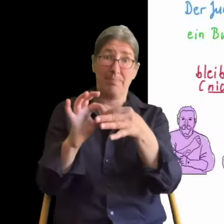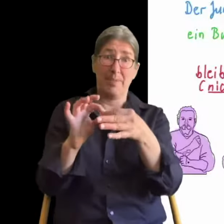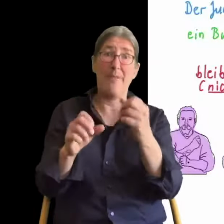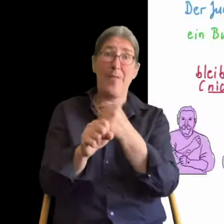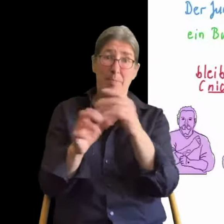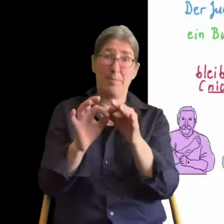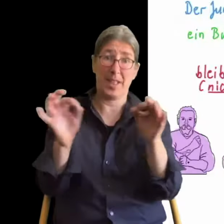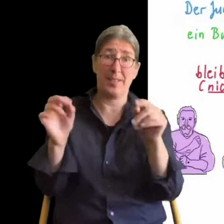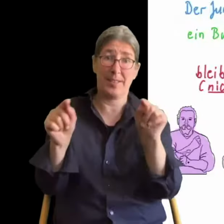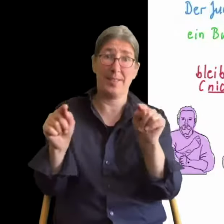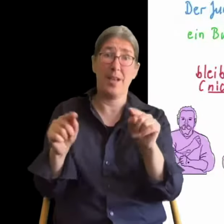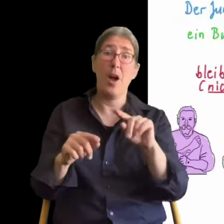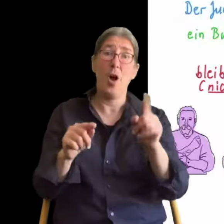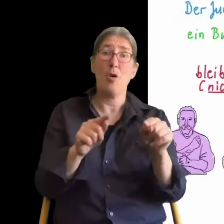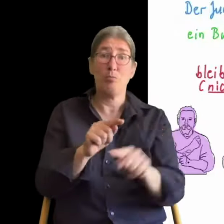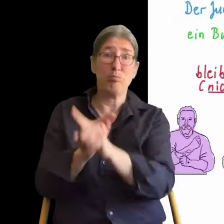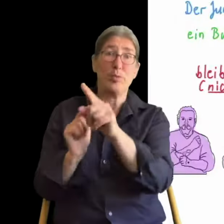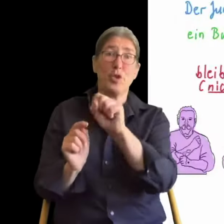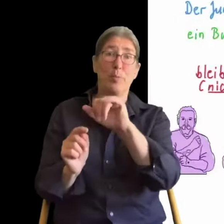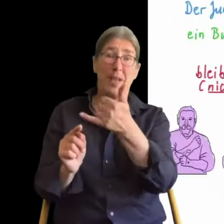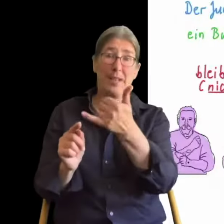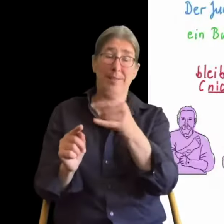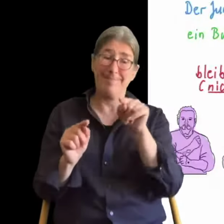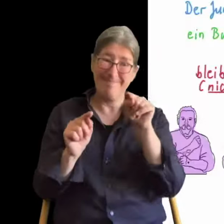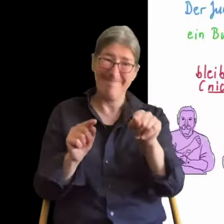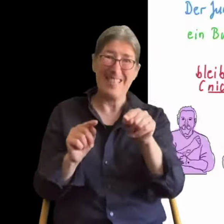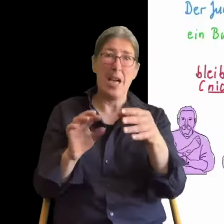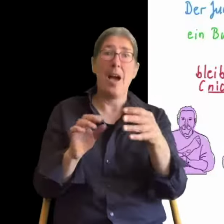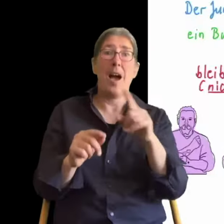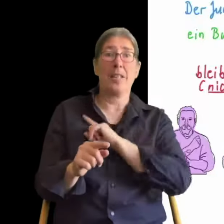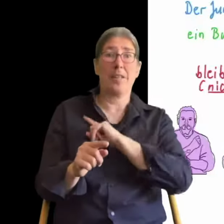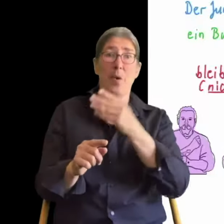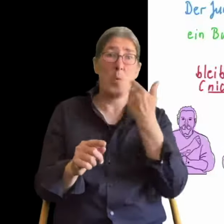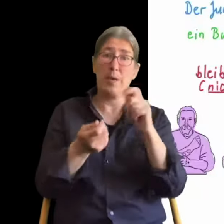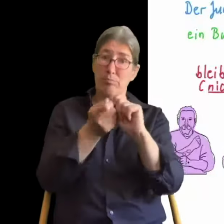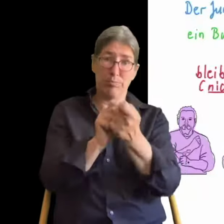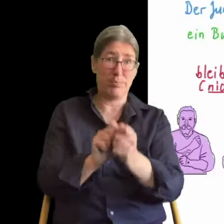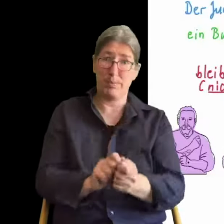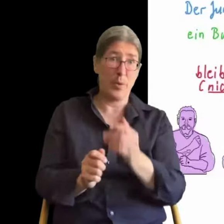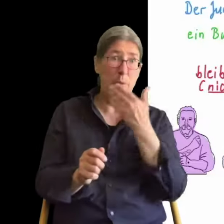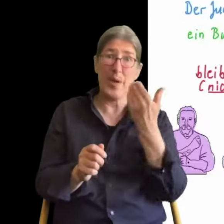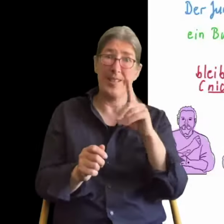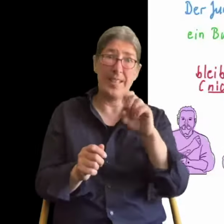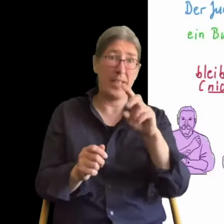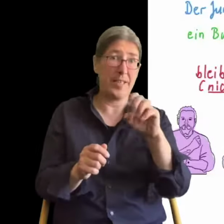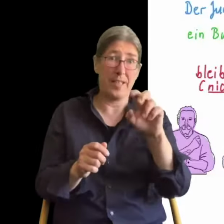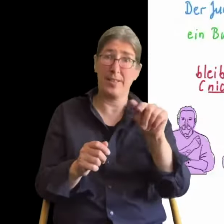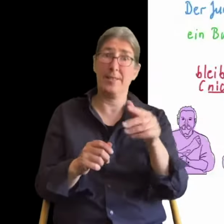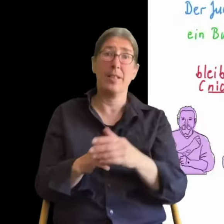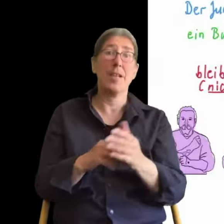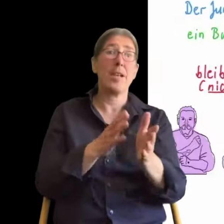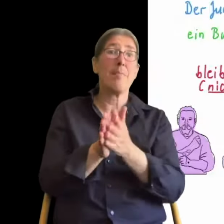Satz und auf das Subjekt. Auch diese Adjektive werden nicht verändert, die werden nicht